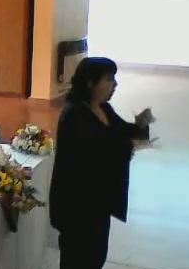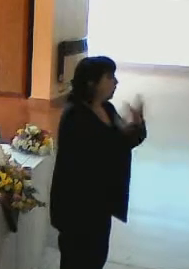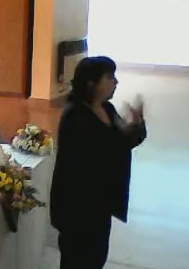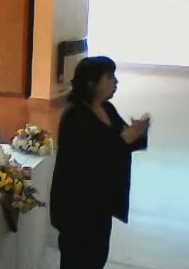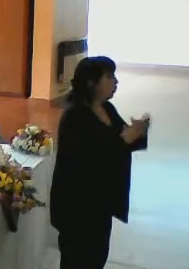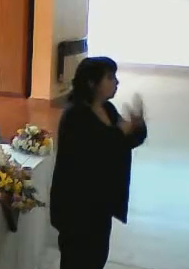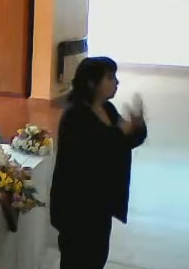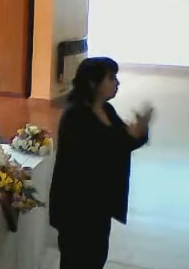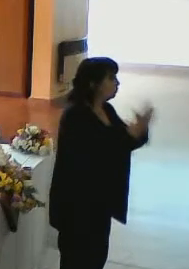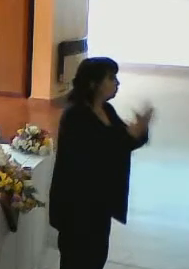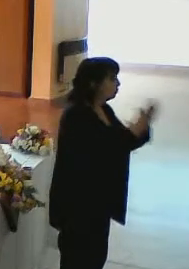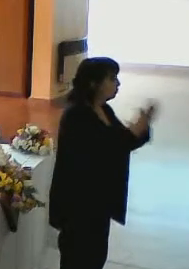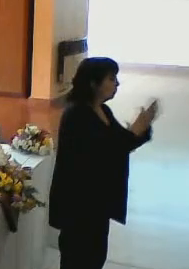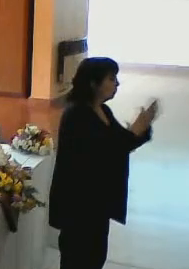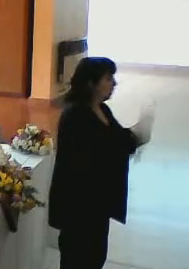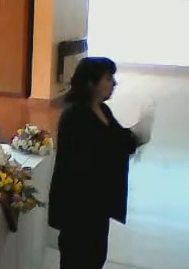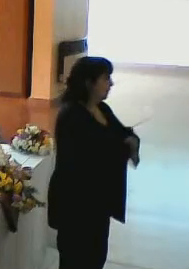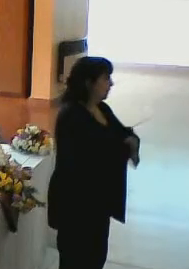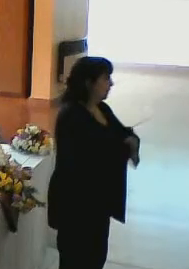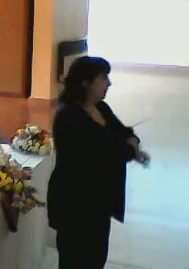respeta la secuencia en el tiempo.